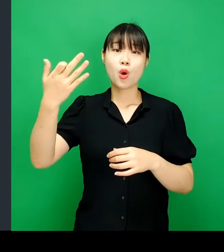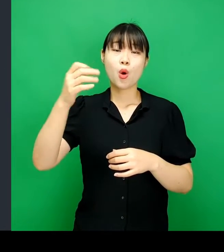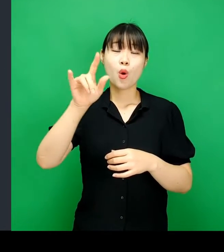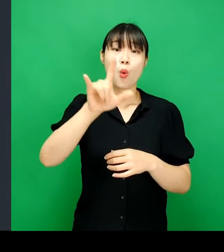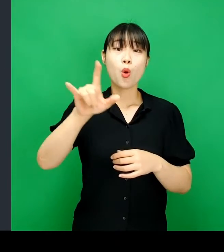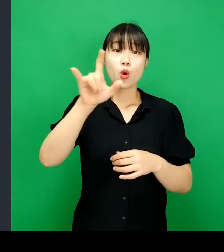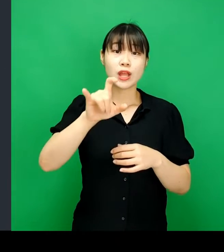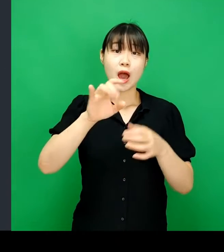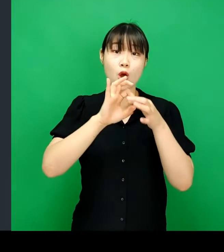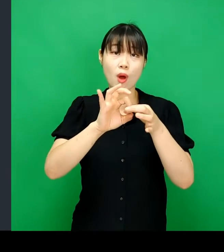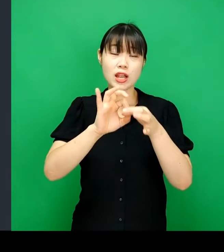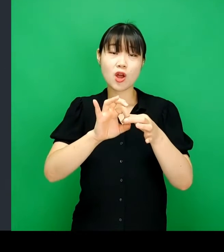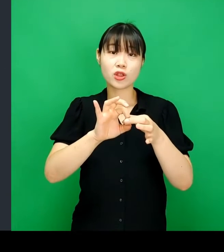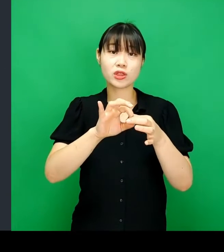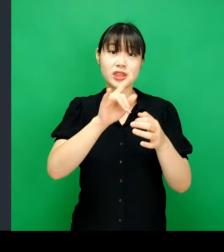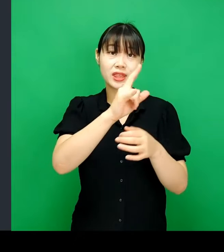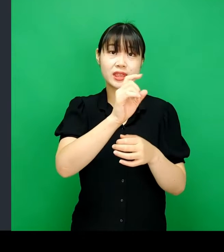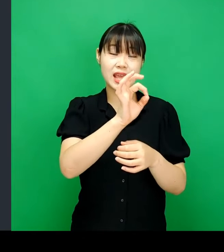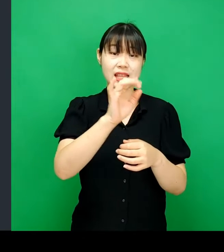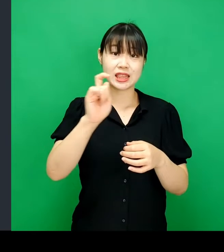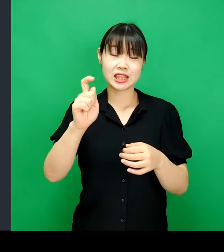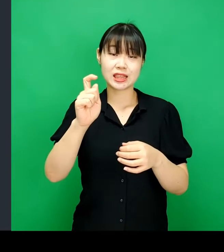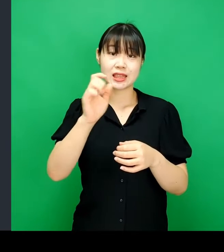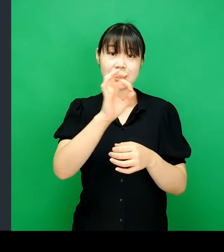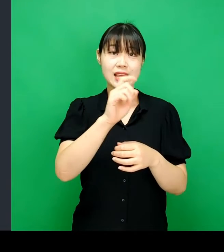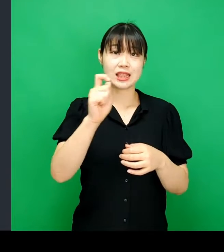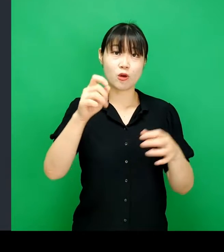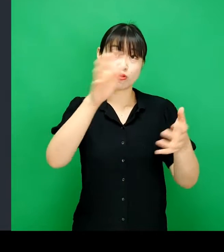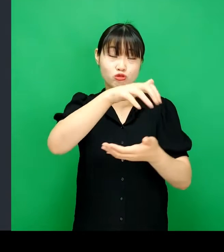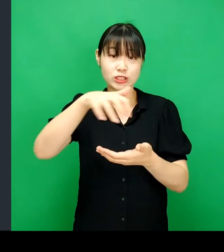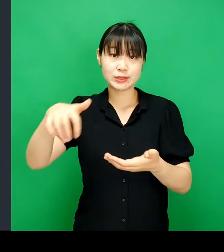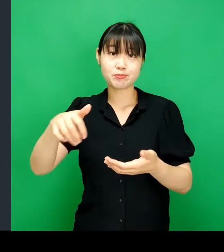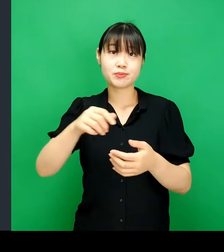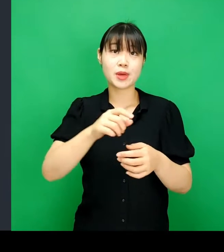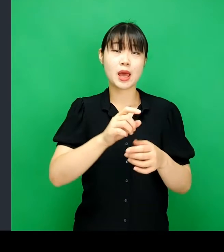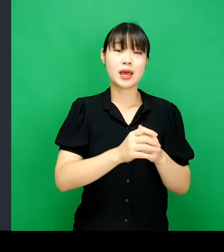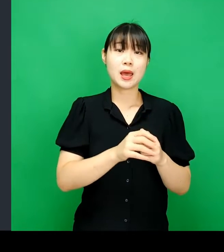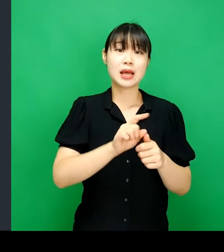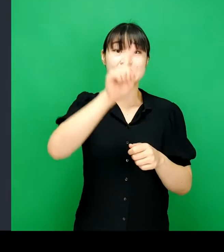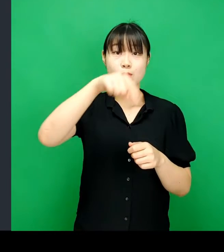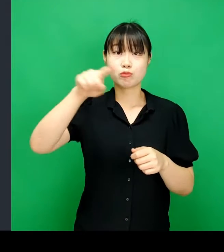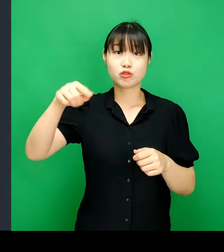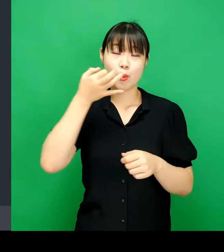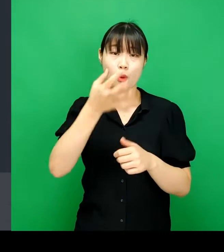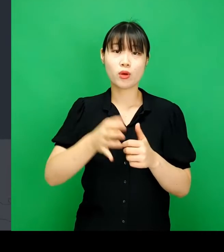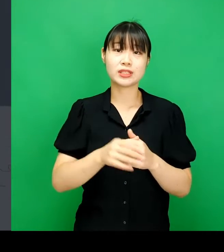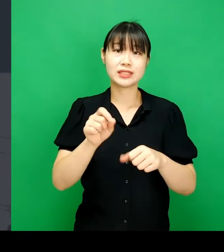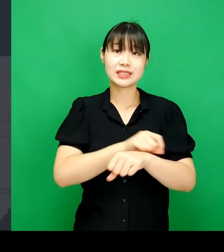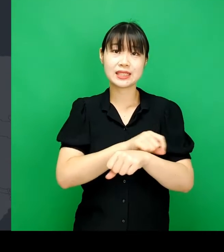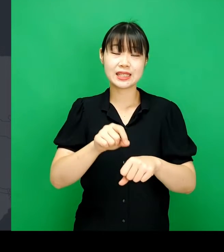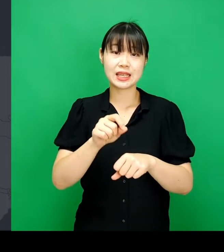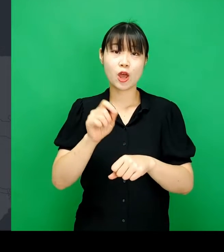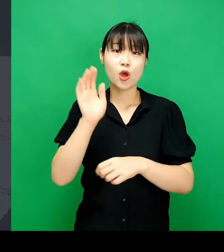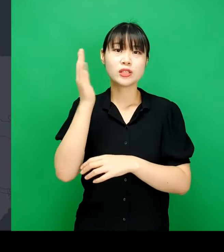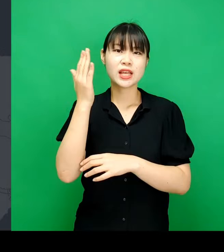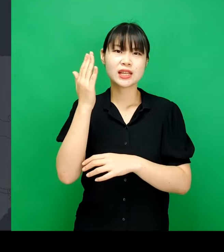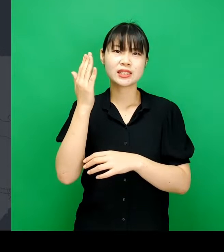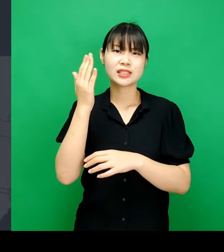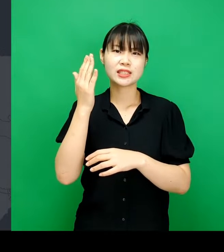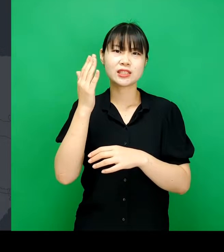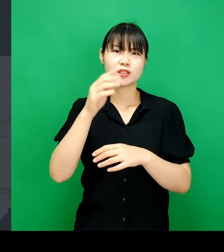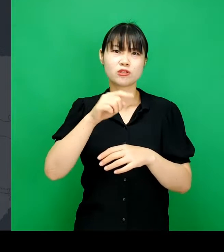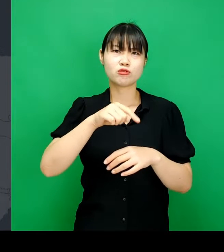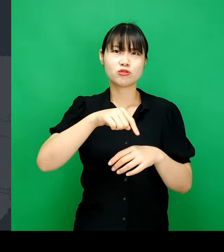코로나19 관련 데이터를 수집해서 선그래프, 막대그래프, 지도 등으로 시각화했습니다. 특히